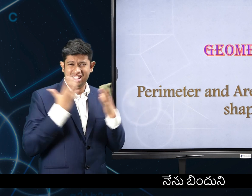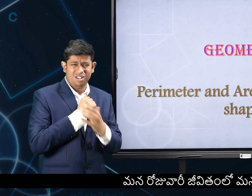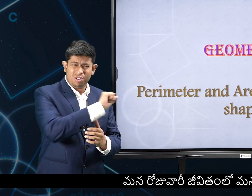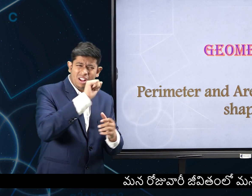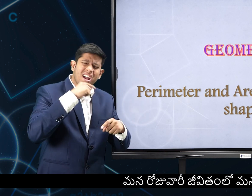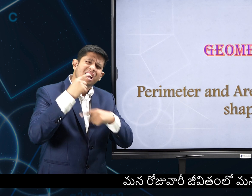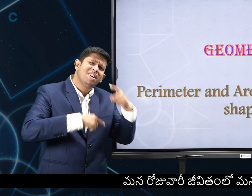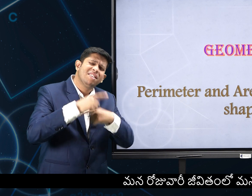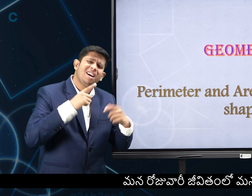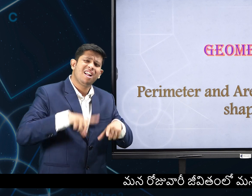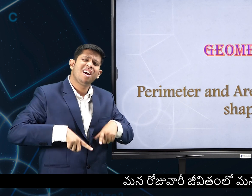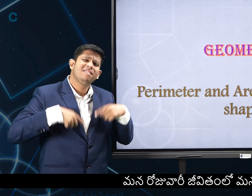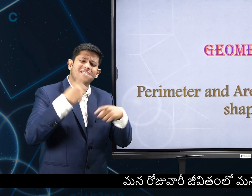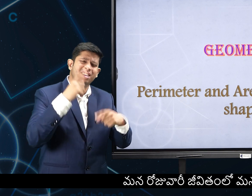మన రోజువారీ జీవితంలో మనం